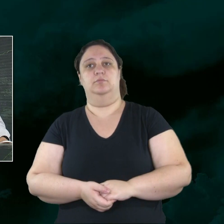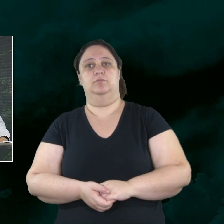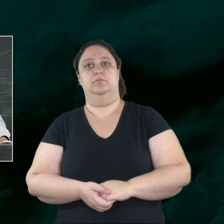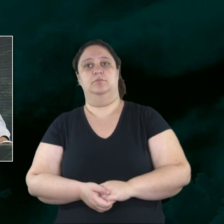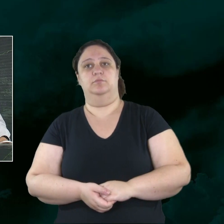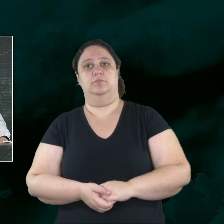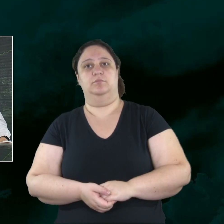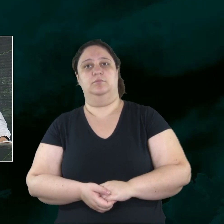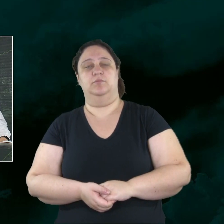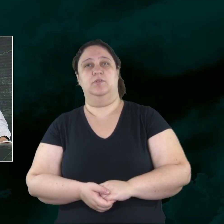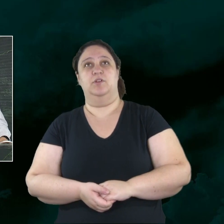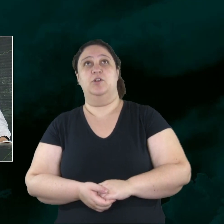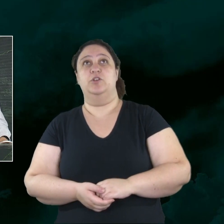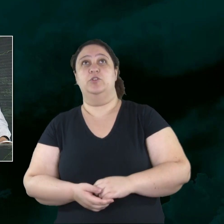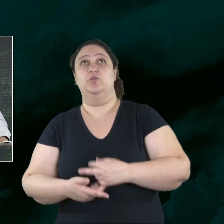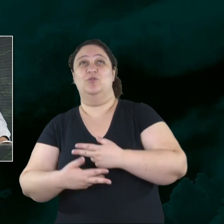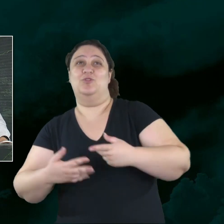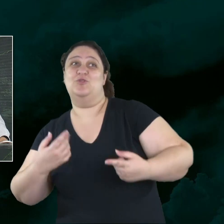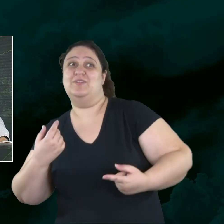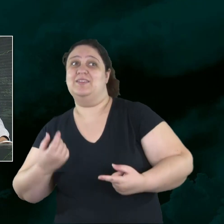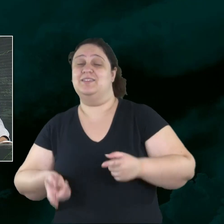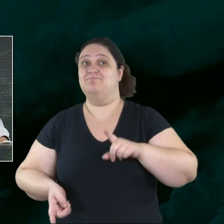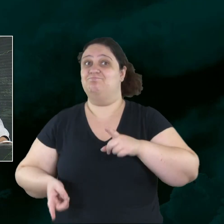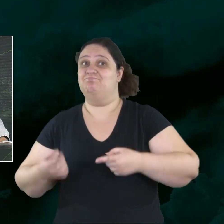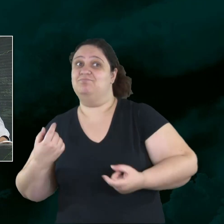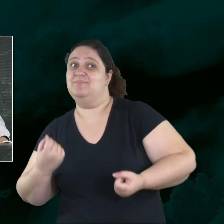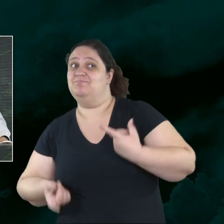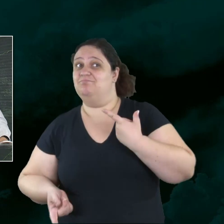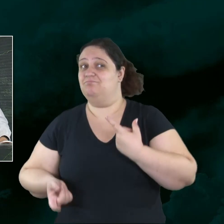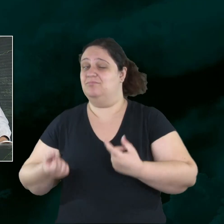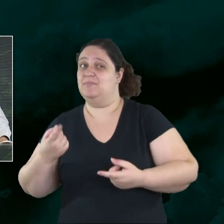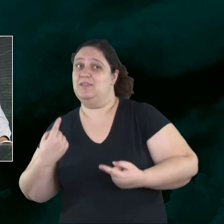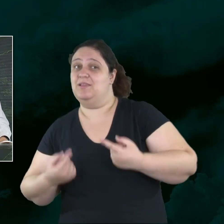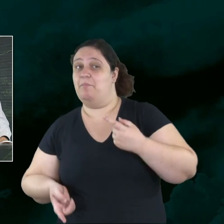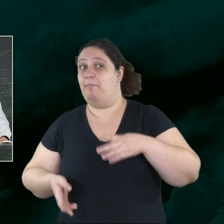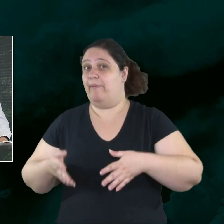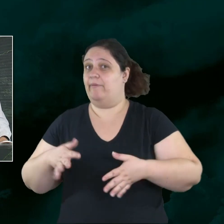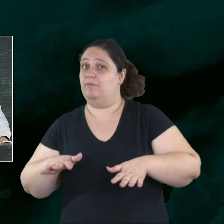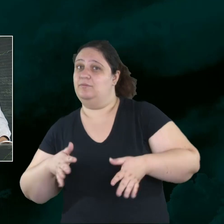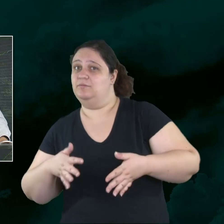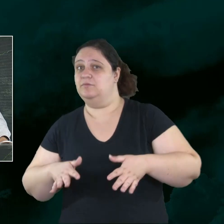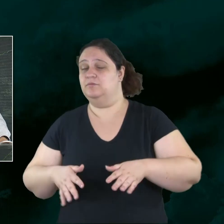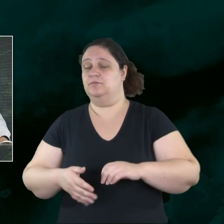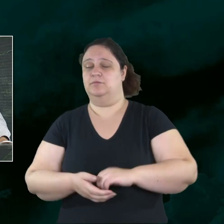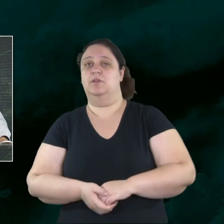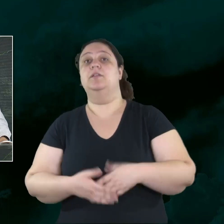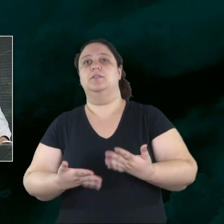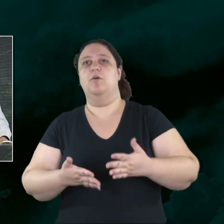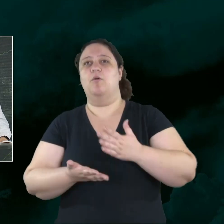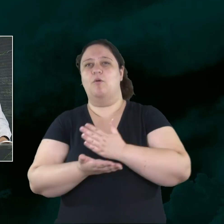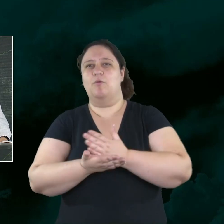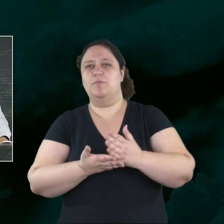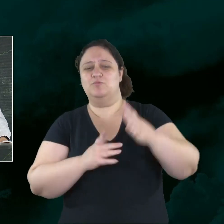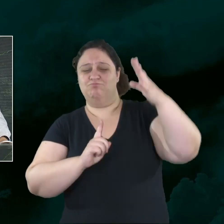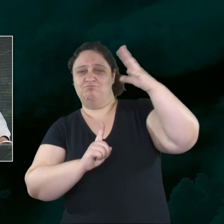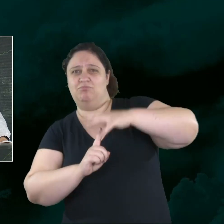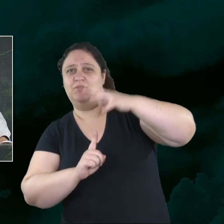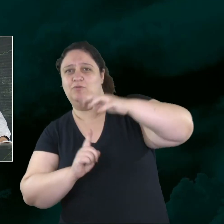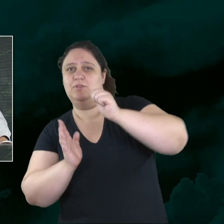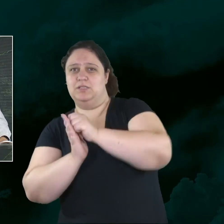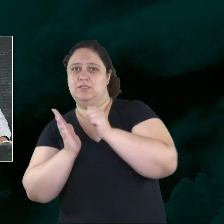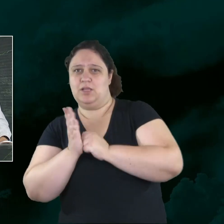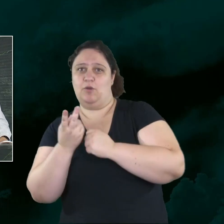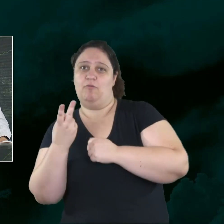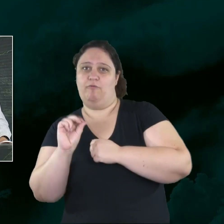ser relativo. Então, essa filosofia começou a influenciar o século XX,